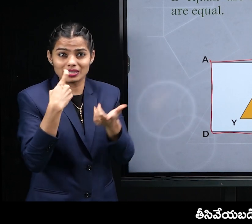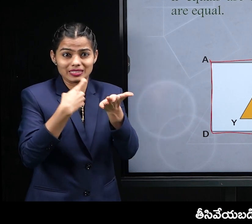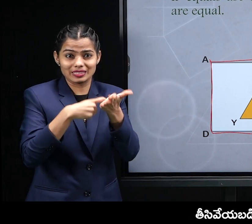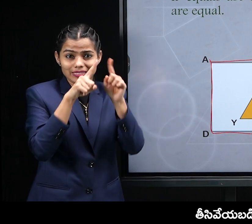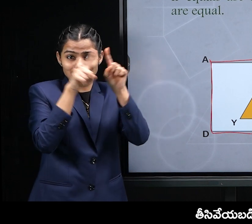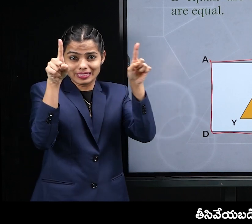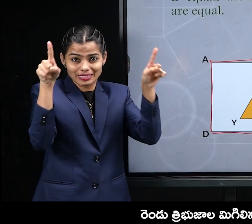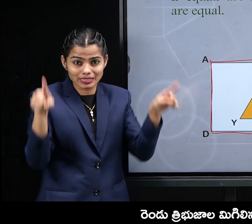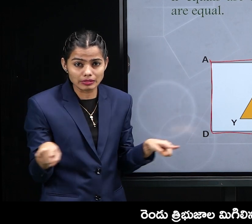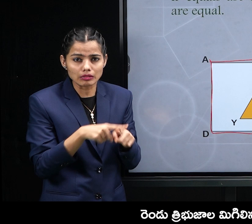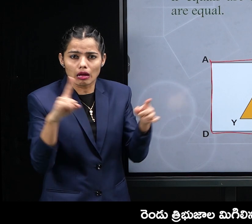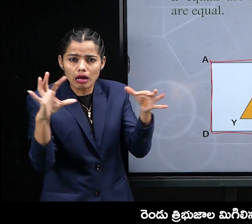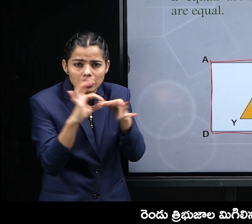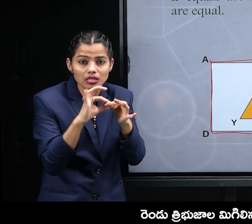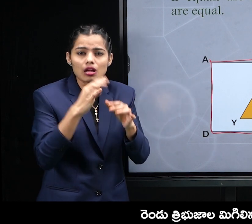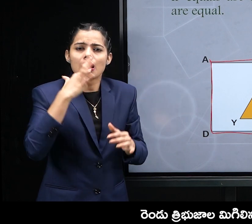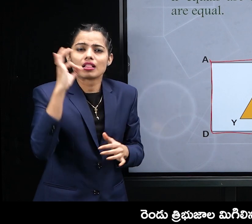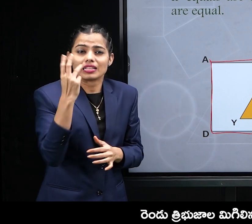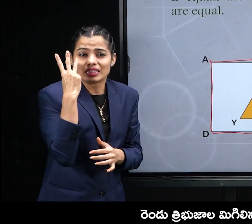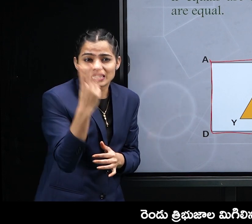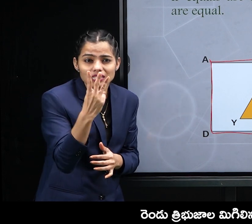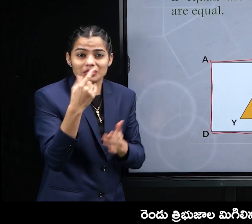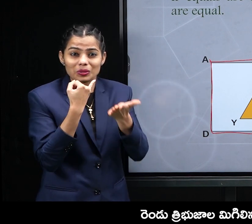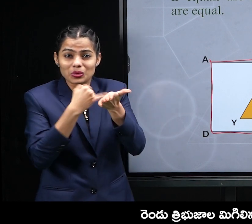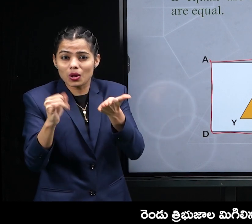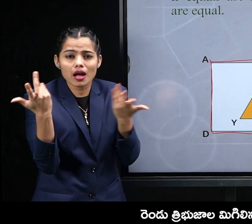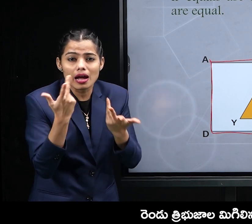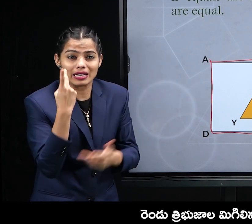ప్రకారం రెండు త్రిబుజాల మిగిలిన బాగాల వఈసాలియం